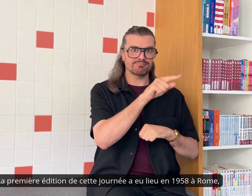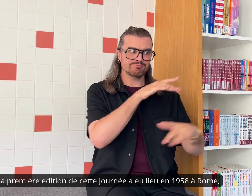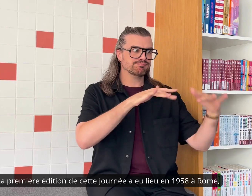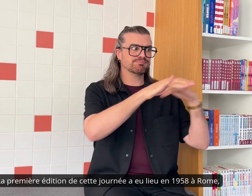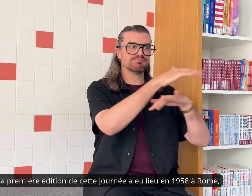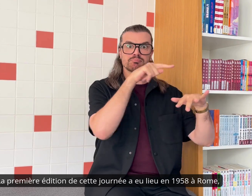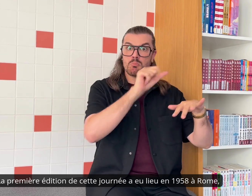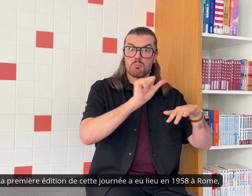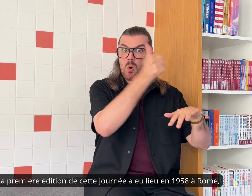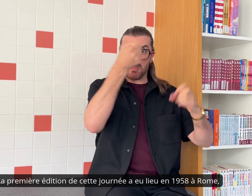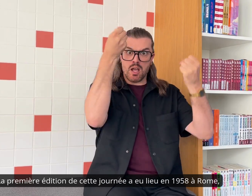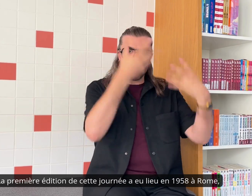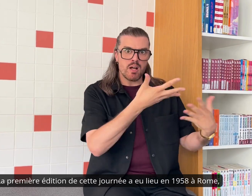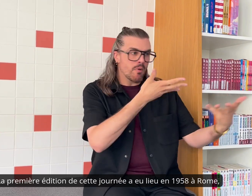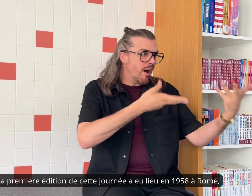Rome.